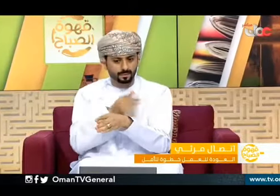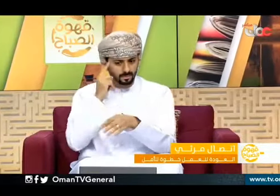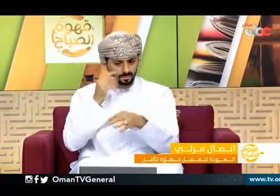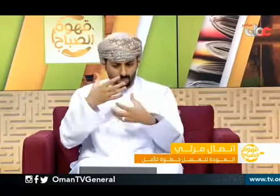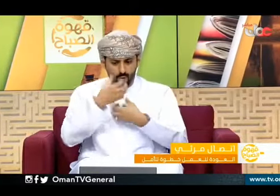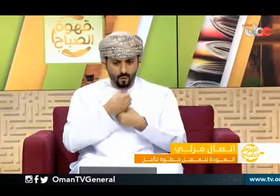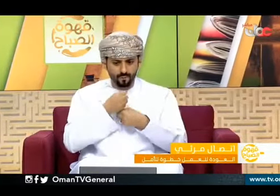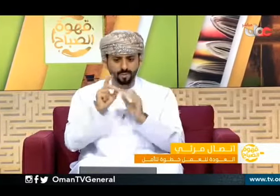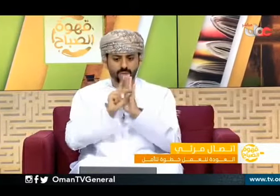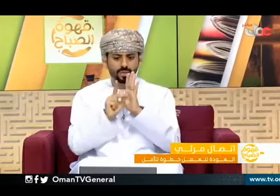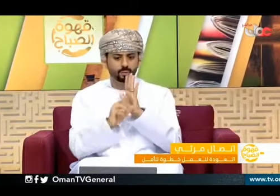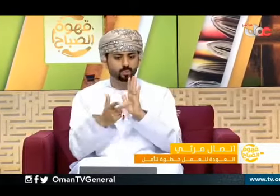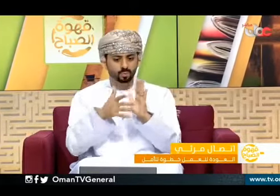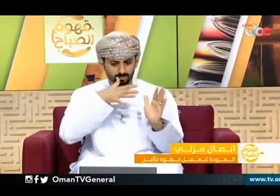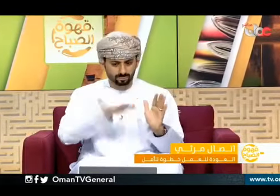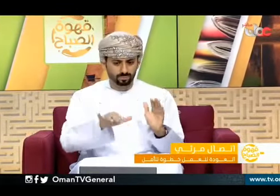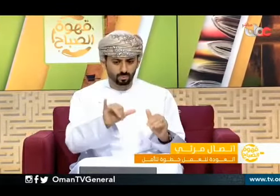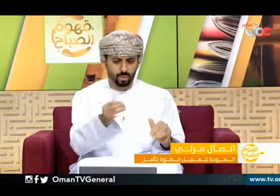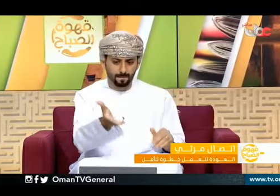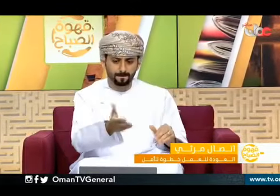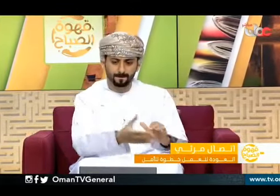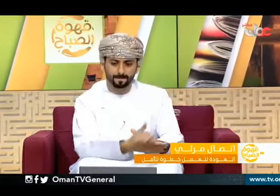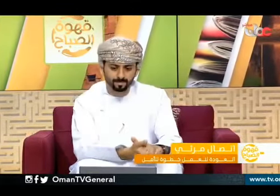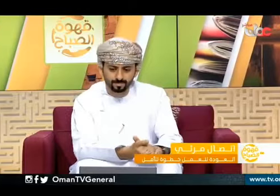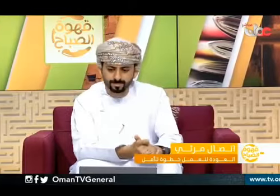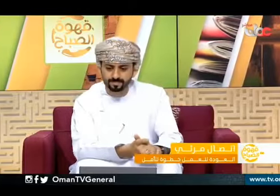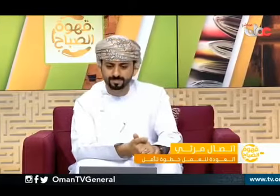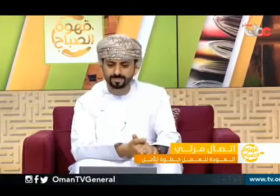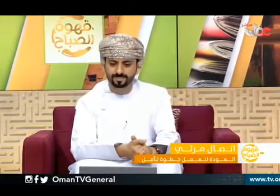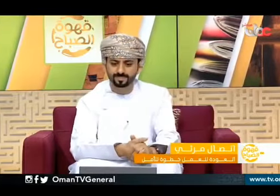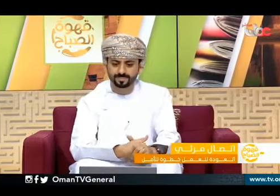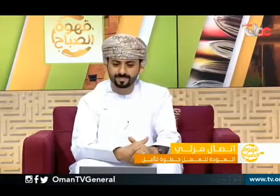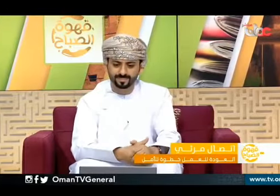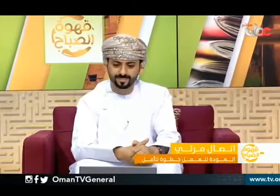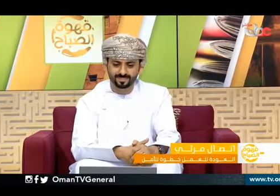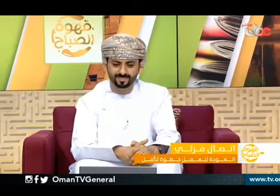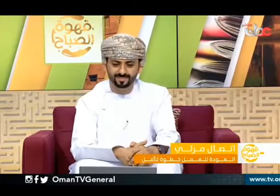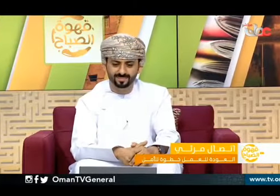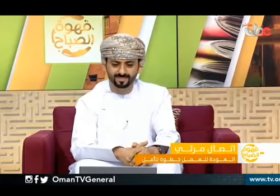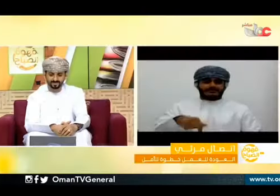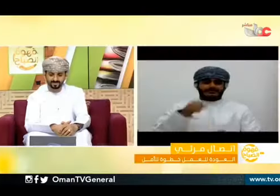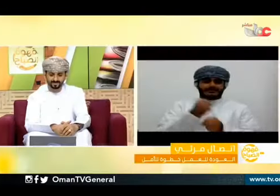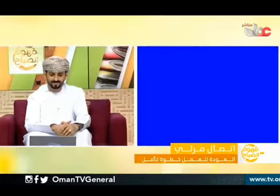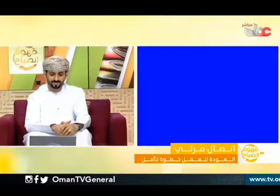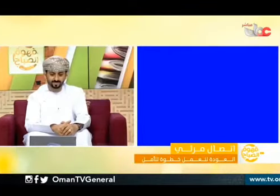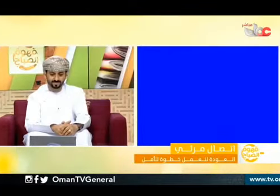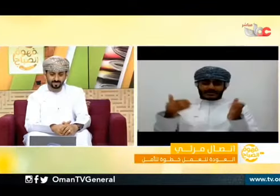وتقابل أسرتك، ما هي الإجراءات الاحترازية التي تتبعها قبل دخولك إلى المنزل؟